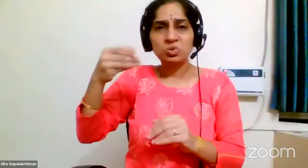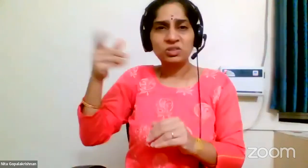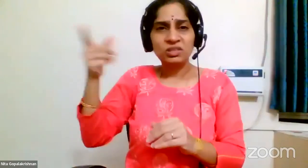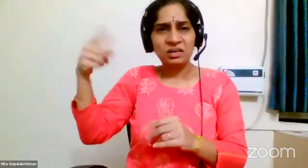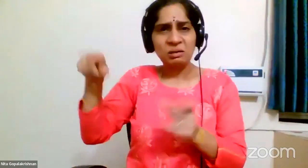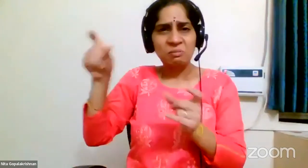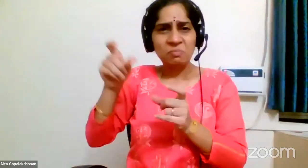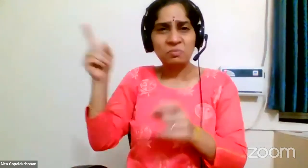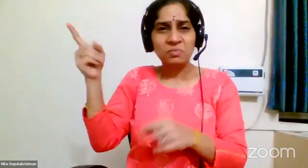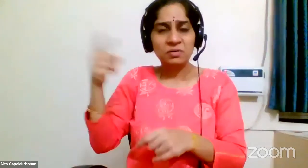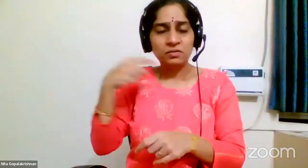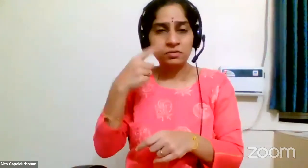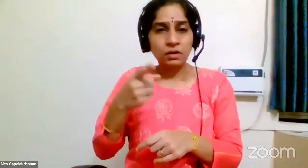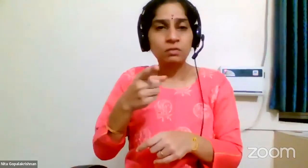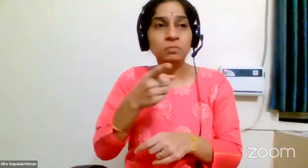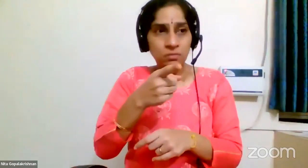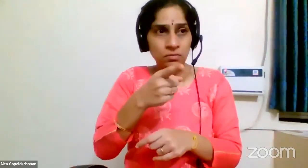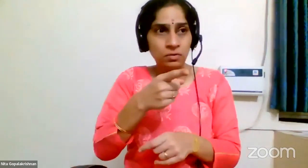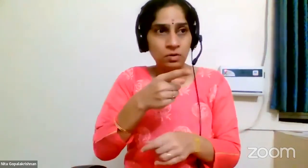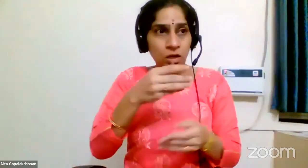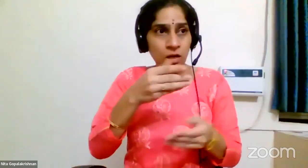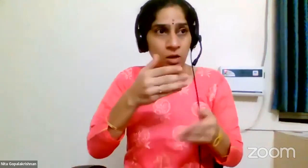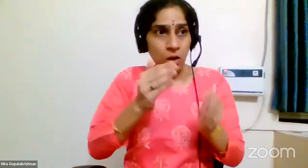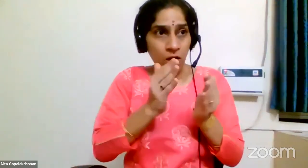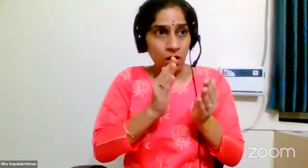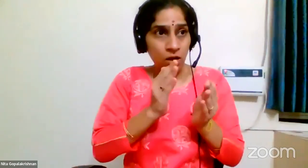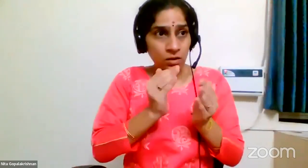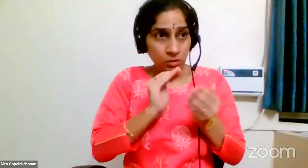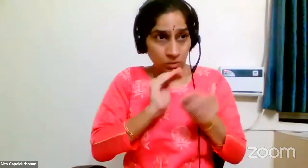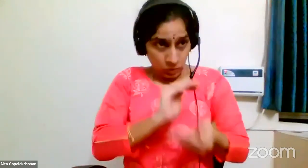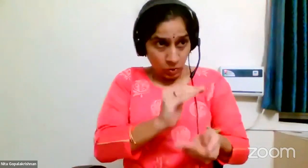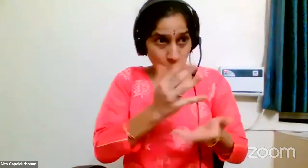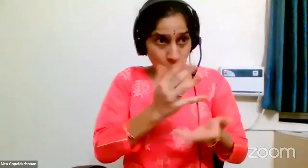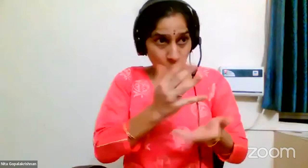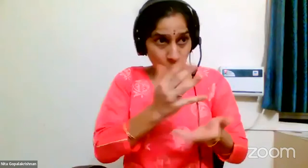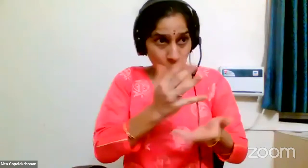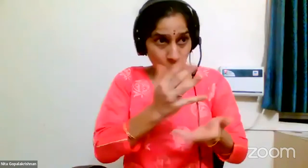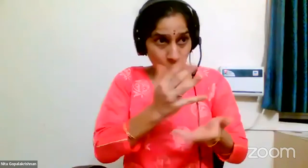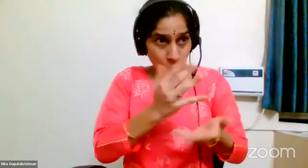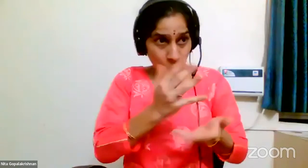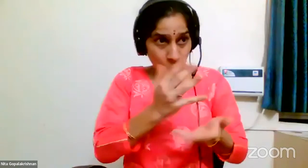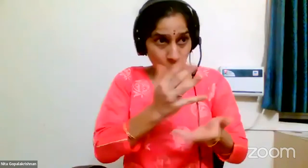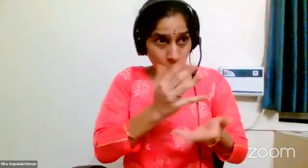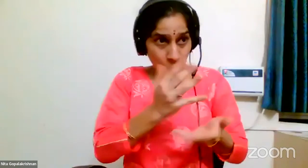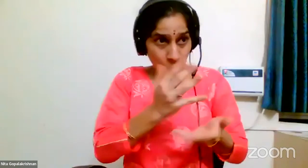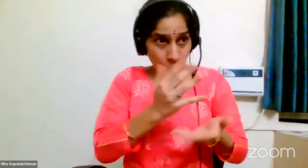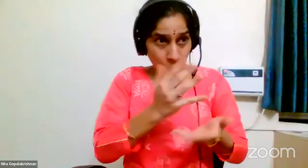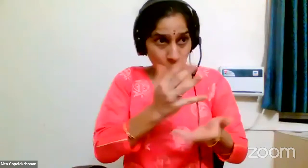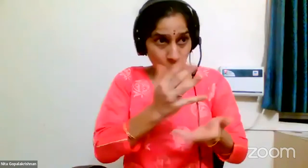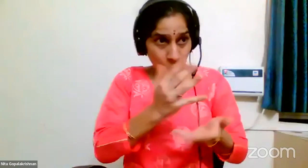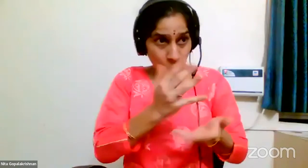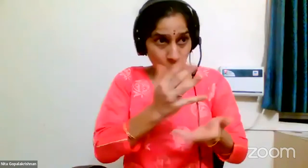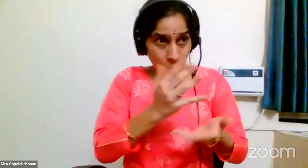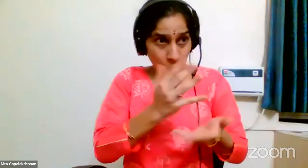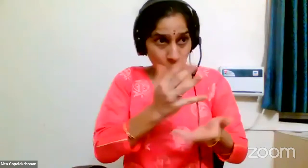की पूजा करो, तो उससे फल बहुत जल्दी प्राप्त होता है, भगवान ऐसा कह रहे हैं।